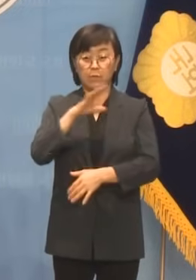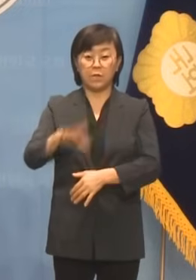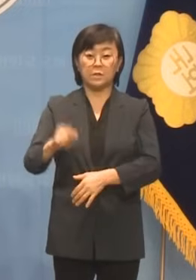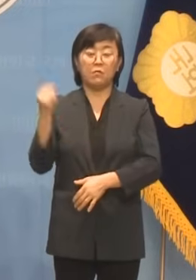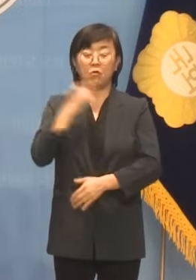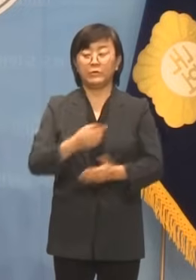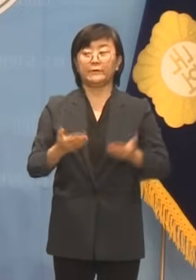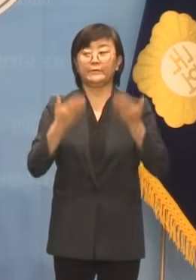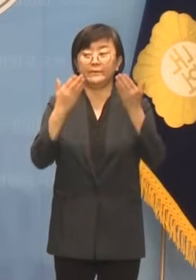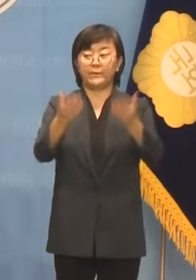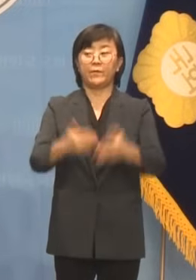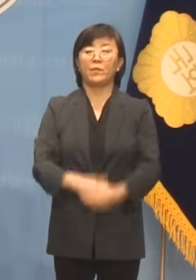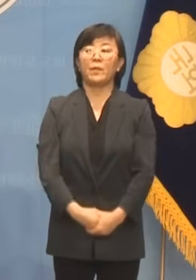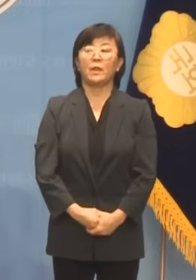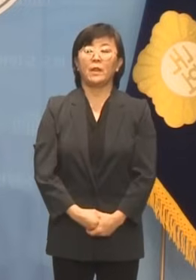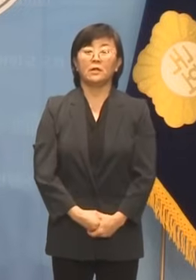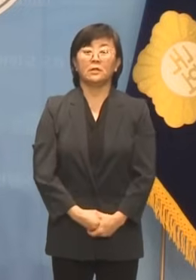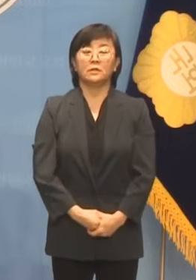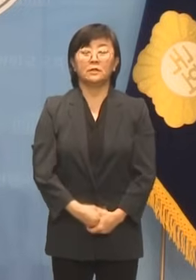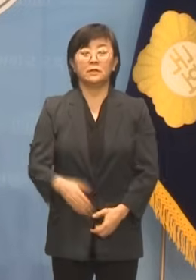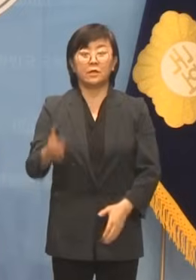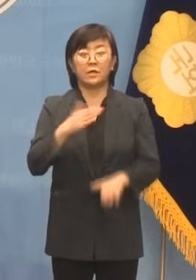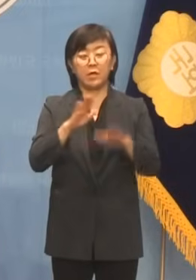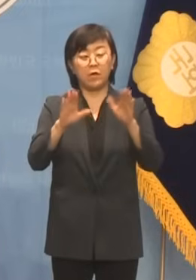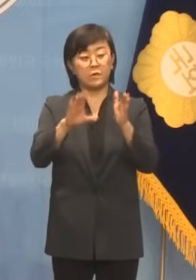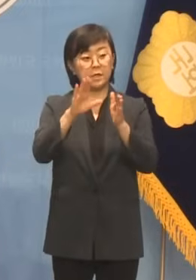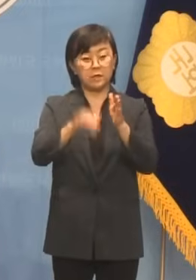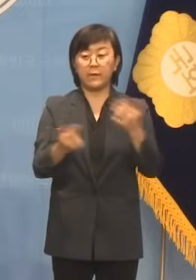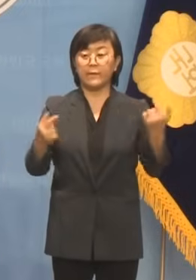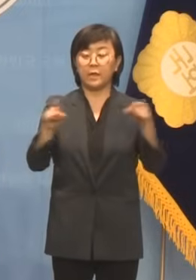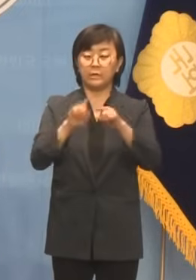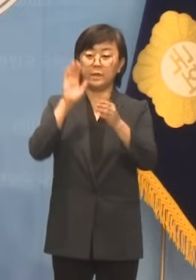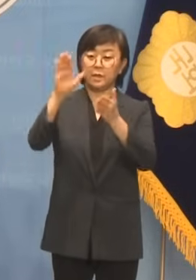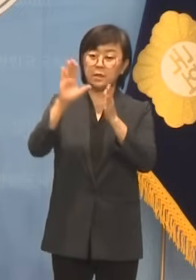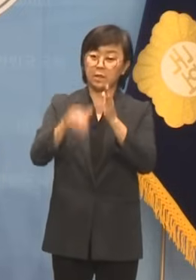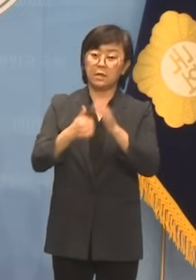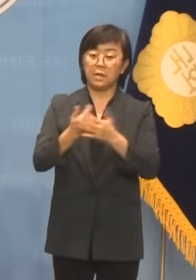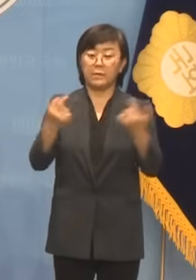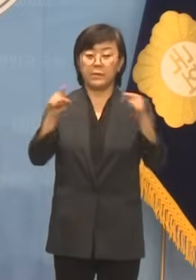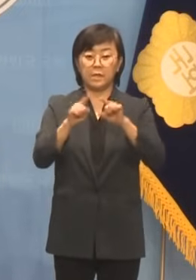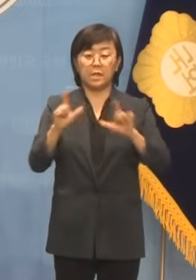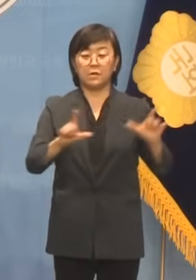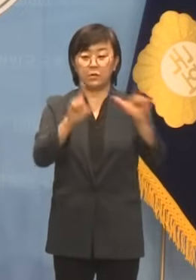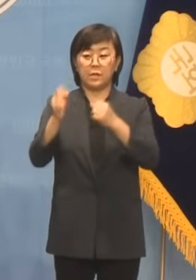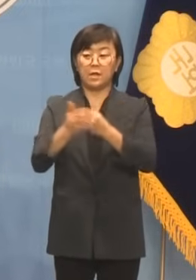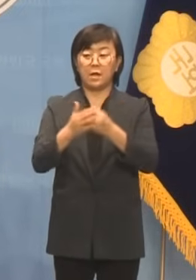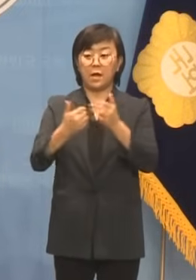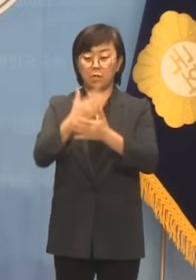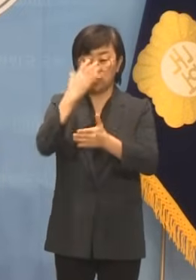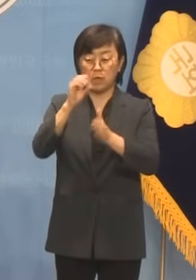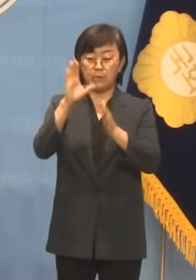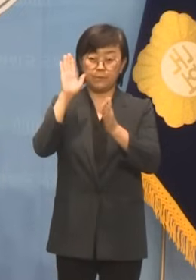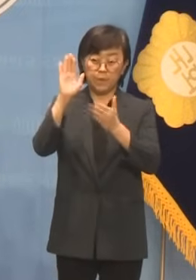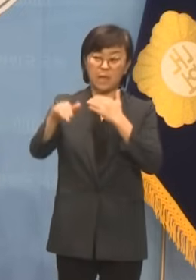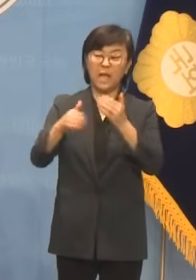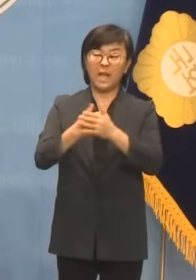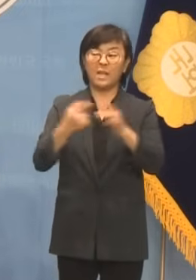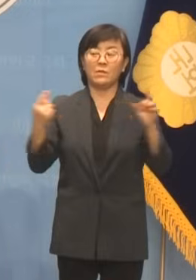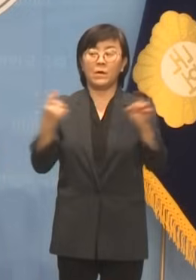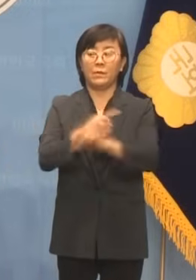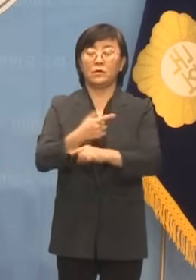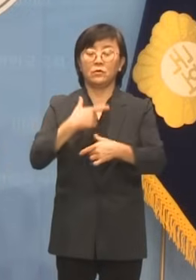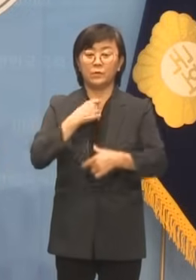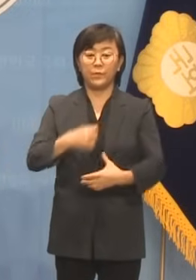몸을 던지겠습니다. 저는 현 세대들과 미래 세대들의 공존을 위해 암울한 미래 전망을 바꾸고